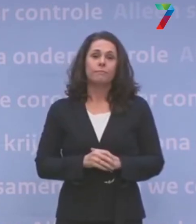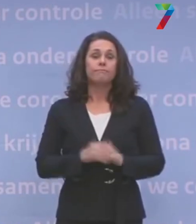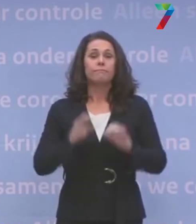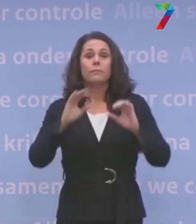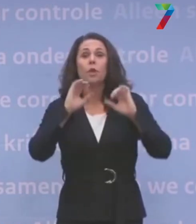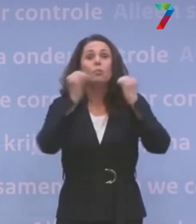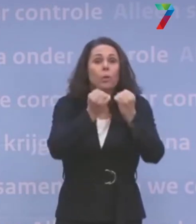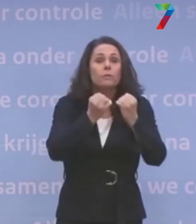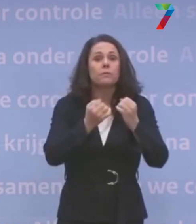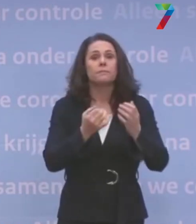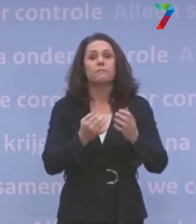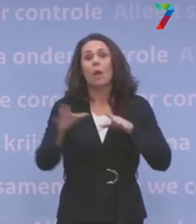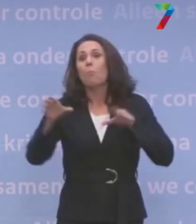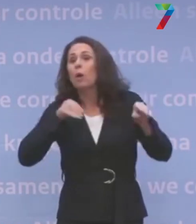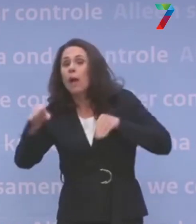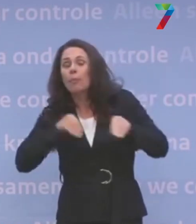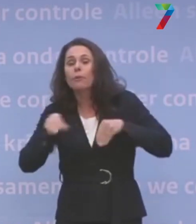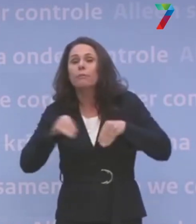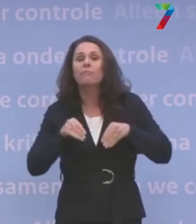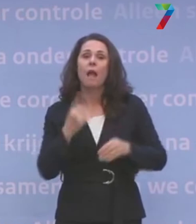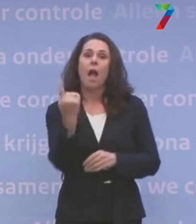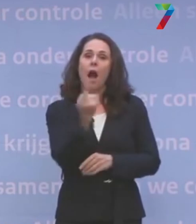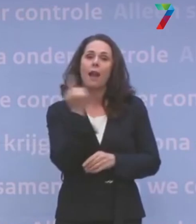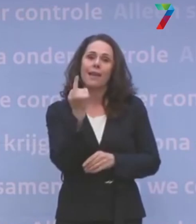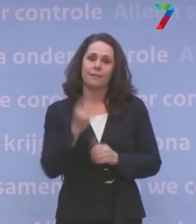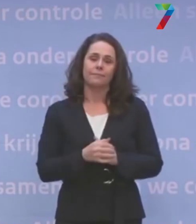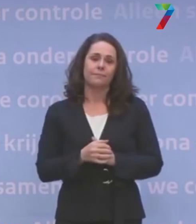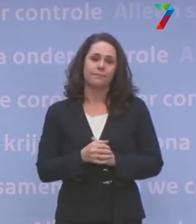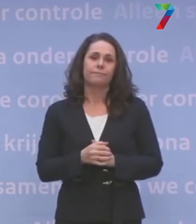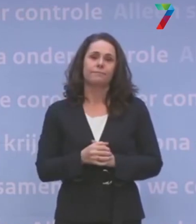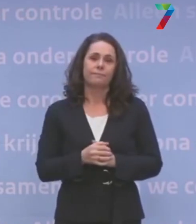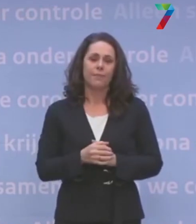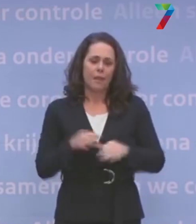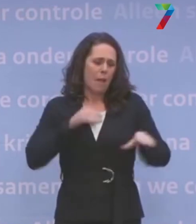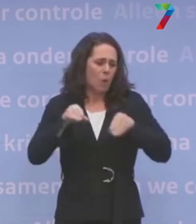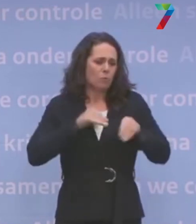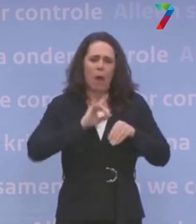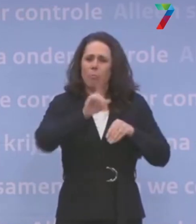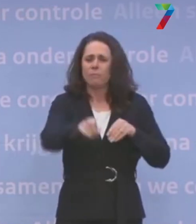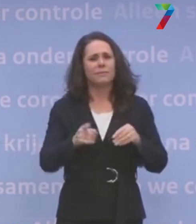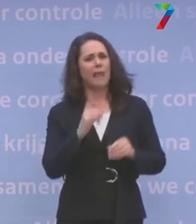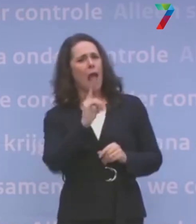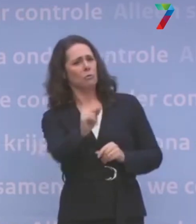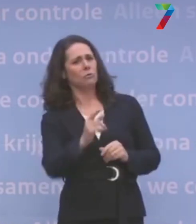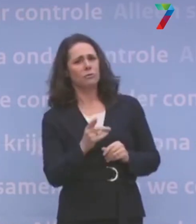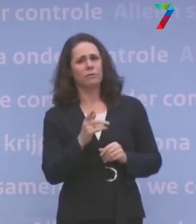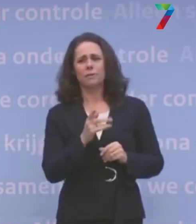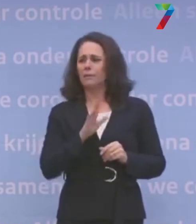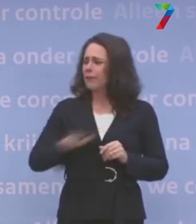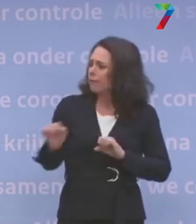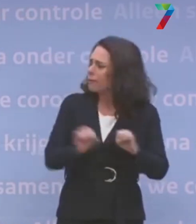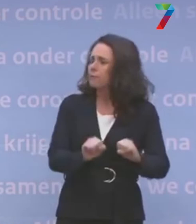of boodschappen wilt doen, doe dat dan alleen. Maak van die boodschappen geen uitje met kinderen en vrouw of